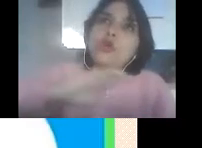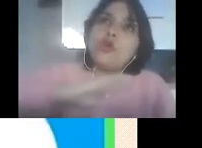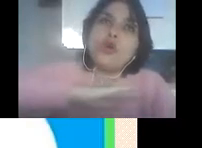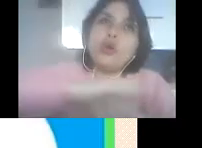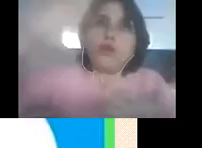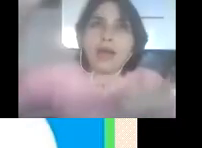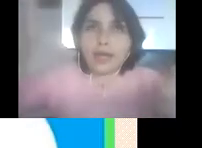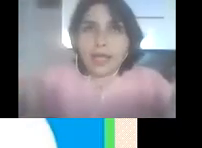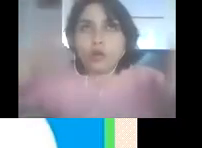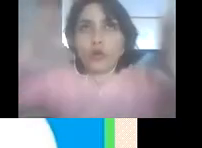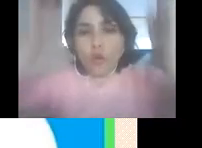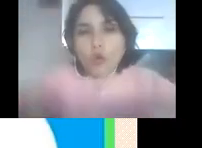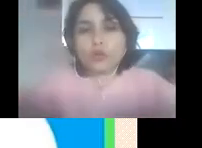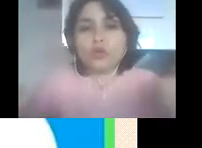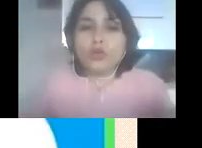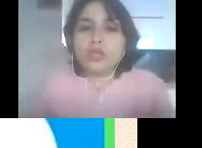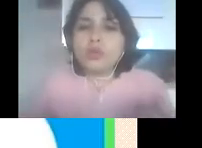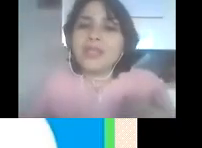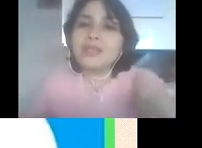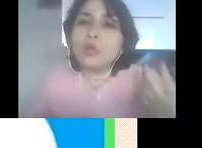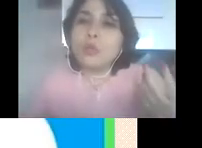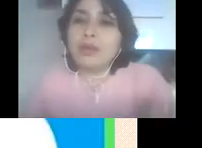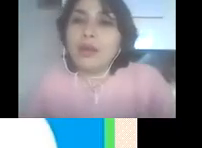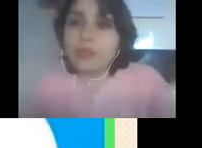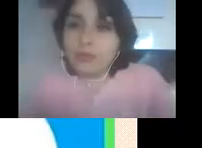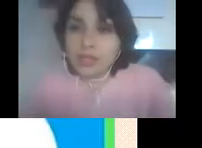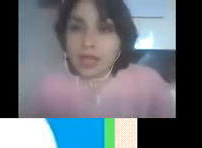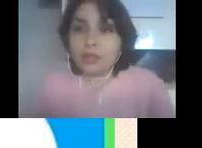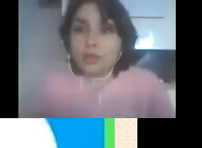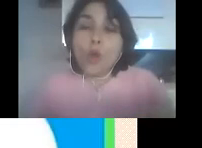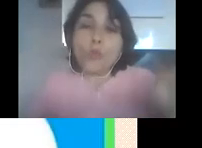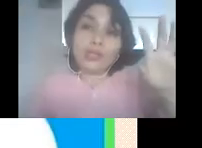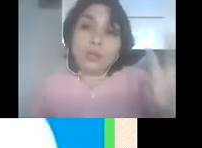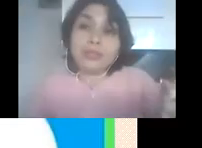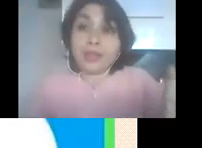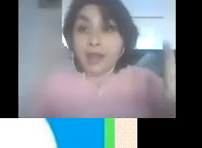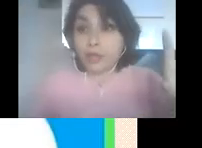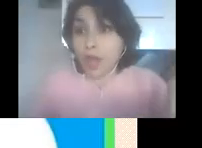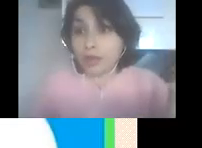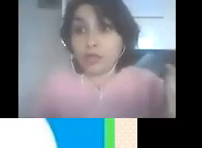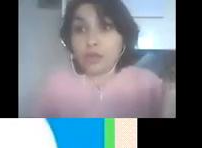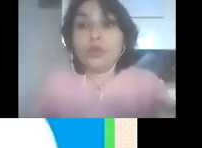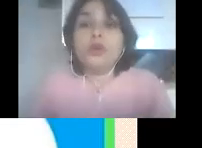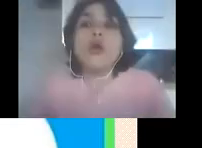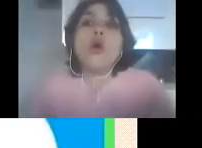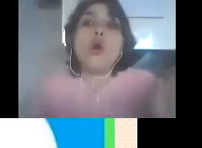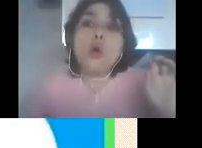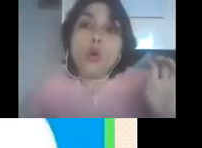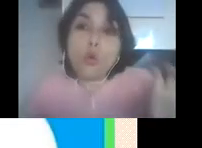¿cierto? Lo arreglo, lo corto y todo eso pasa a ser un material artificial, ¿cierto? Porque ese material natural que yo